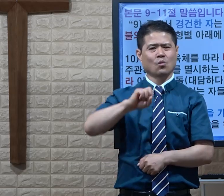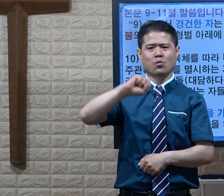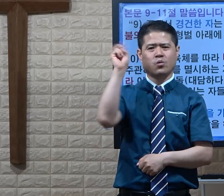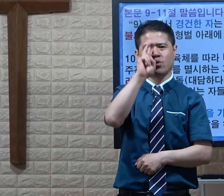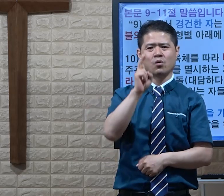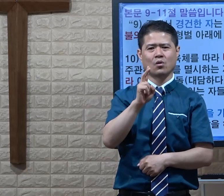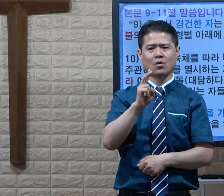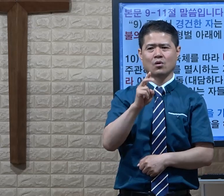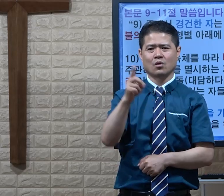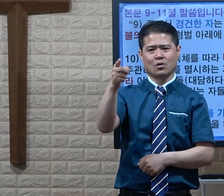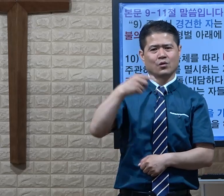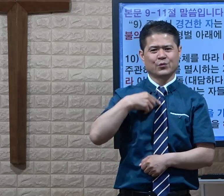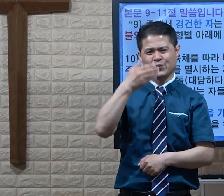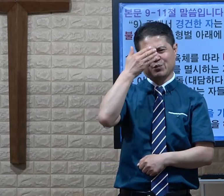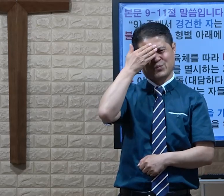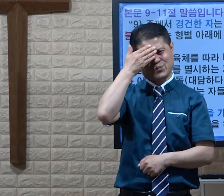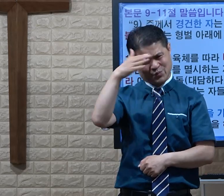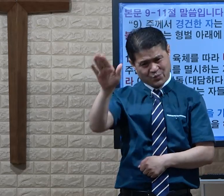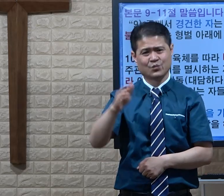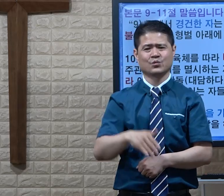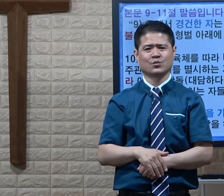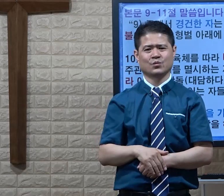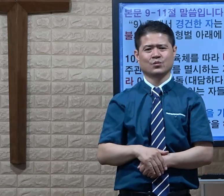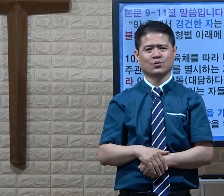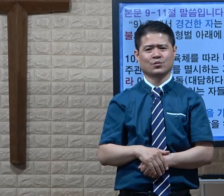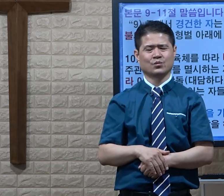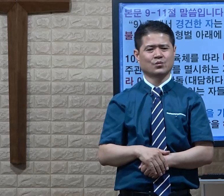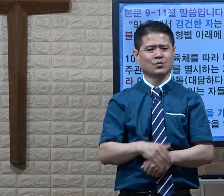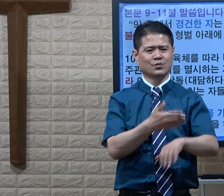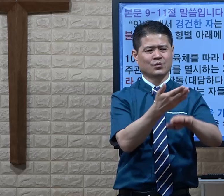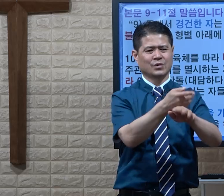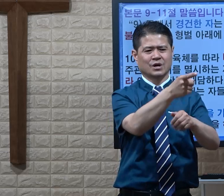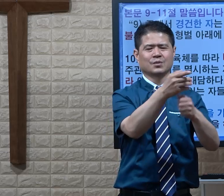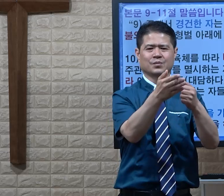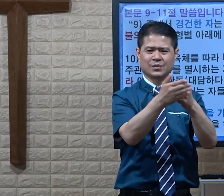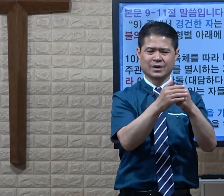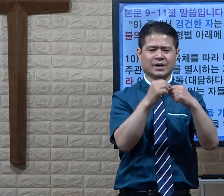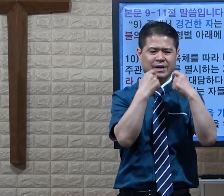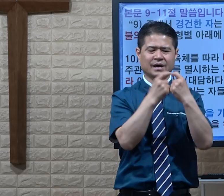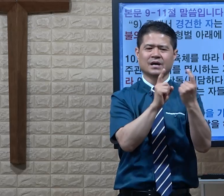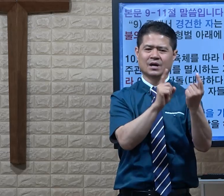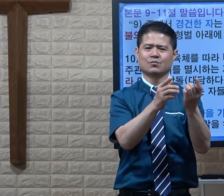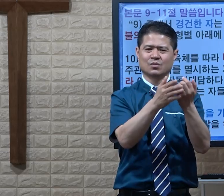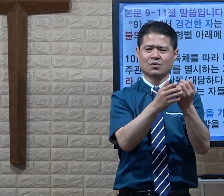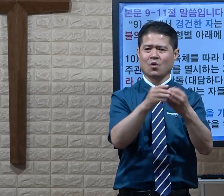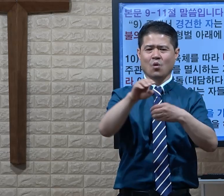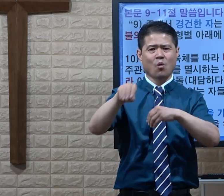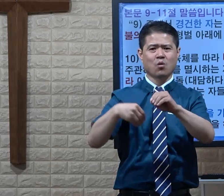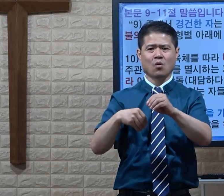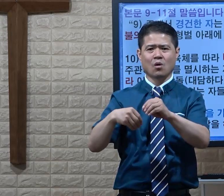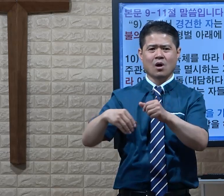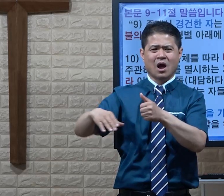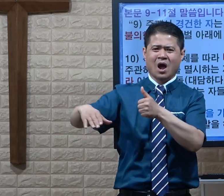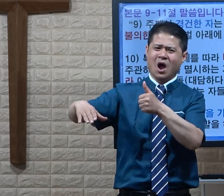어떤 남성이 갑자기 낯선 사람인데 다른 사람들한테